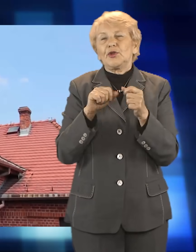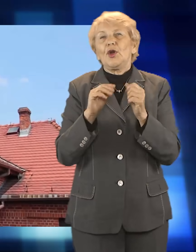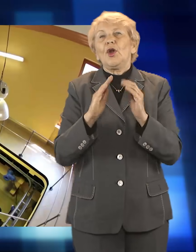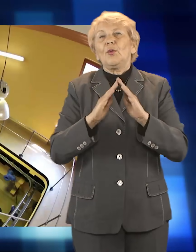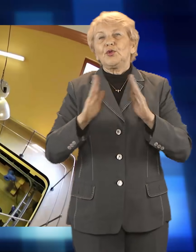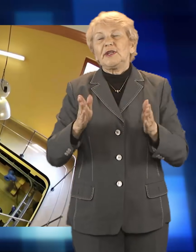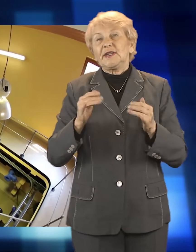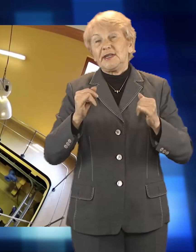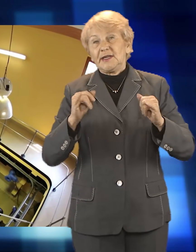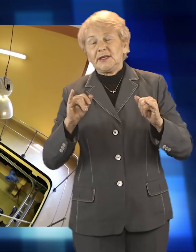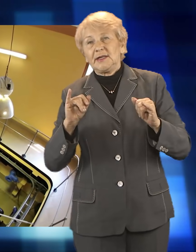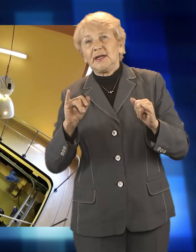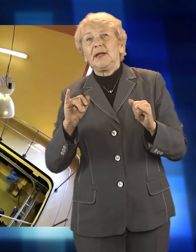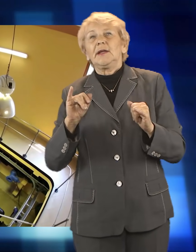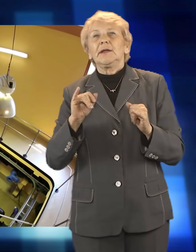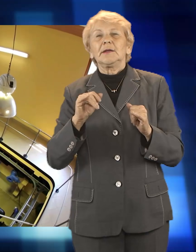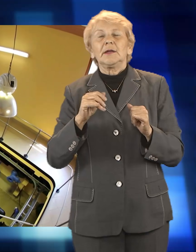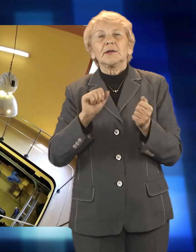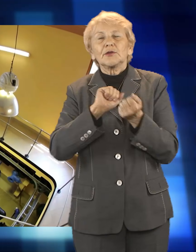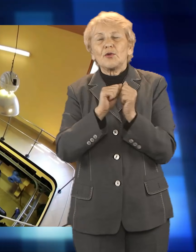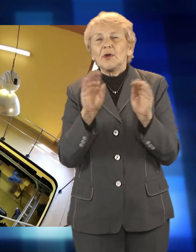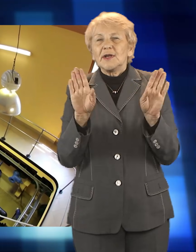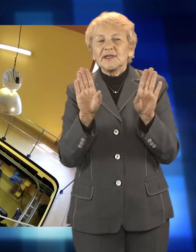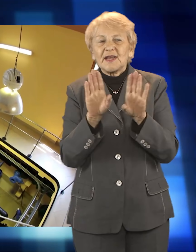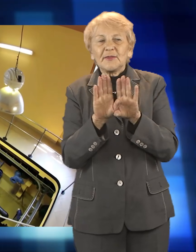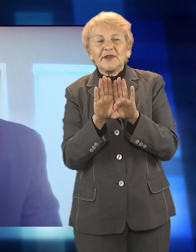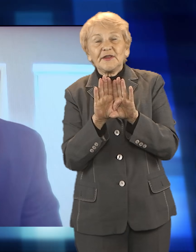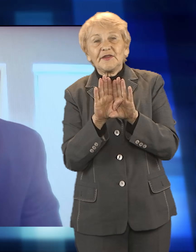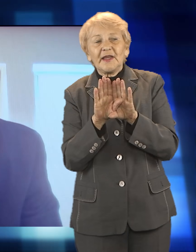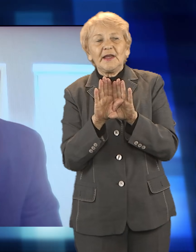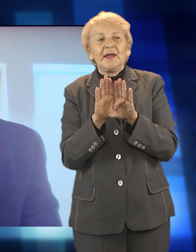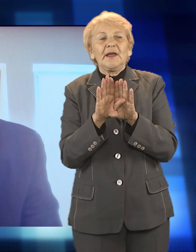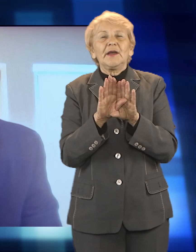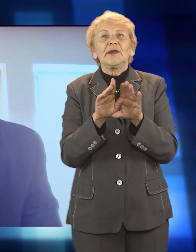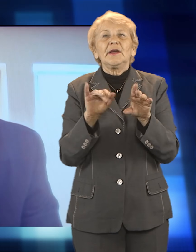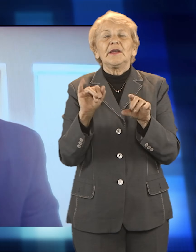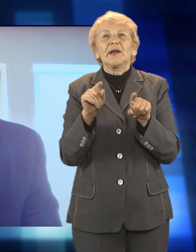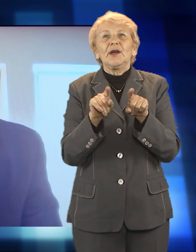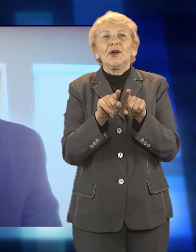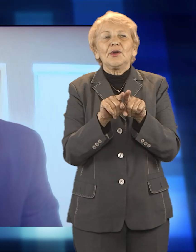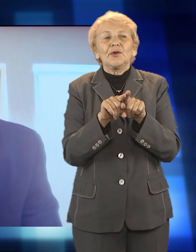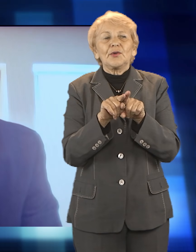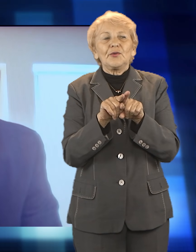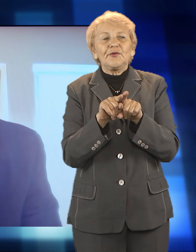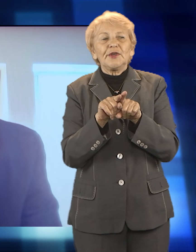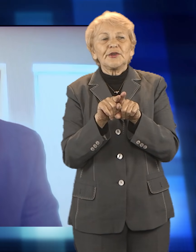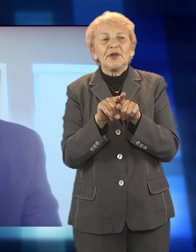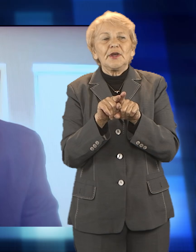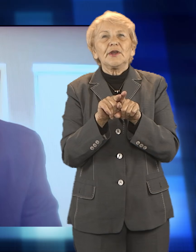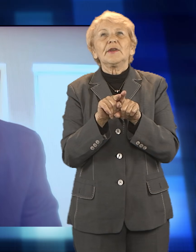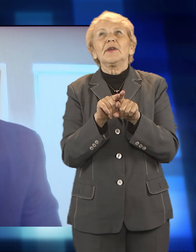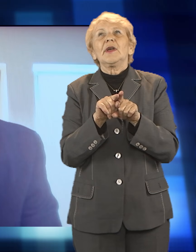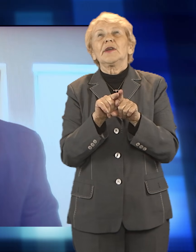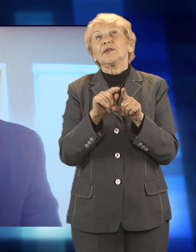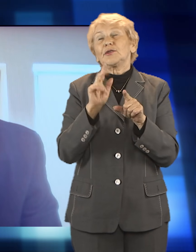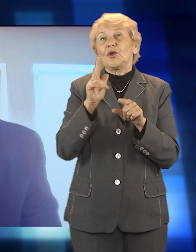zamknięte nasi pracownicy nie mogą się kontaktować z kontrahentami z klientami kolejnym etapem było podzielenie załogi na